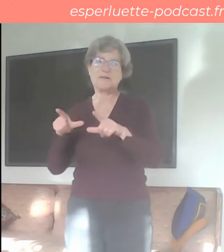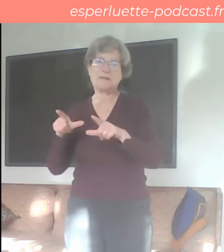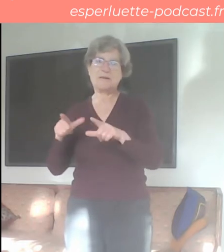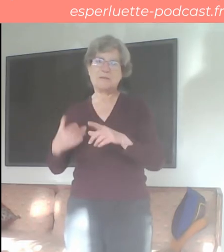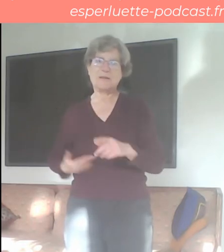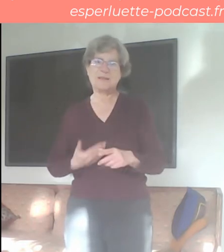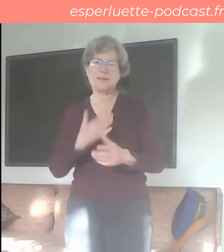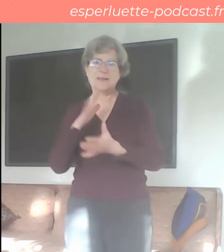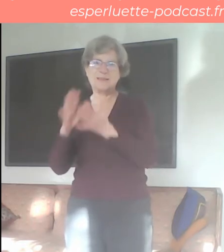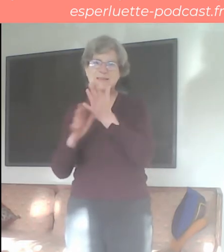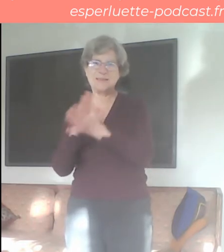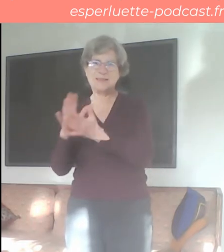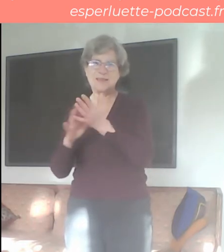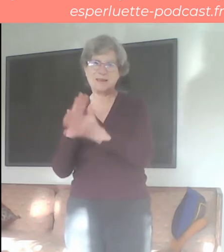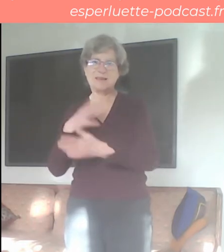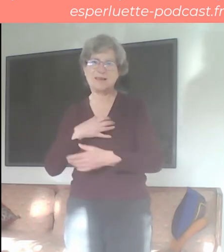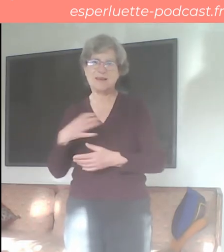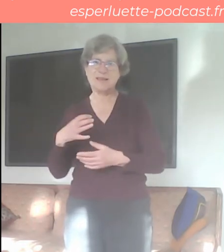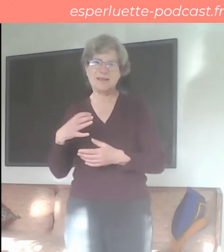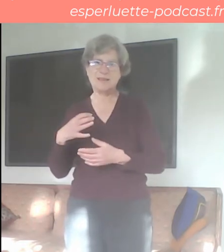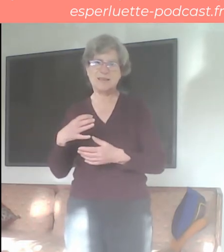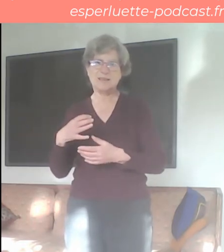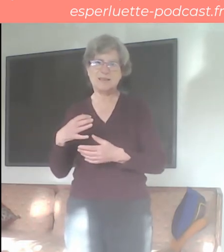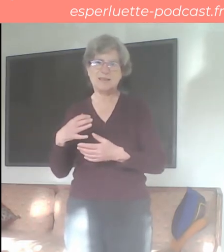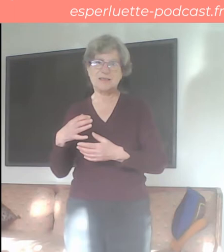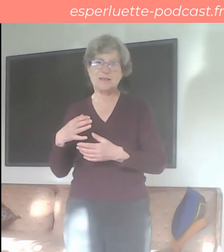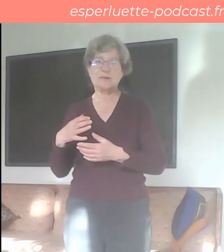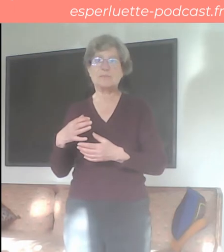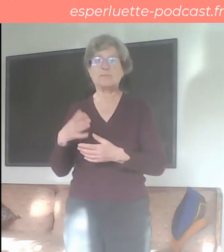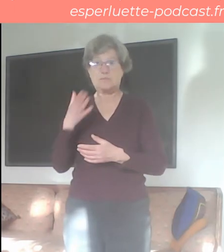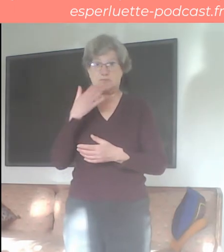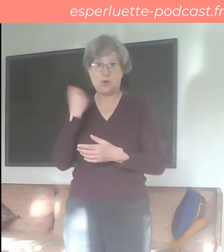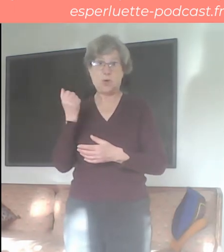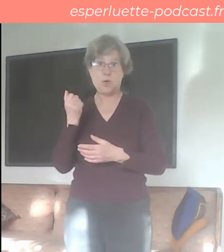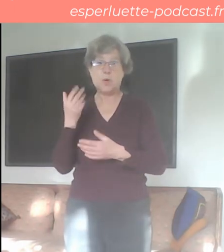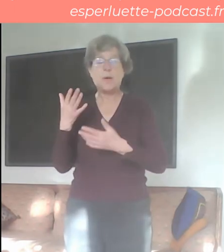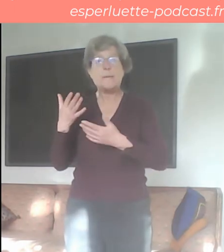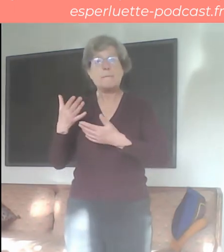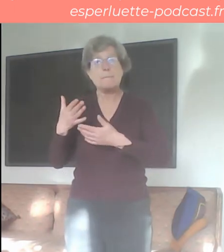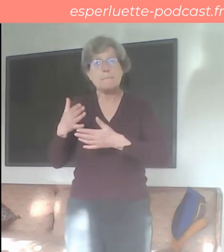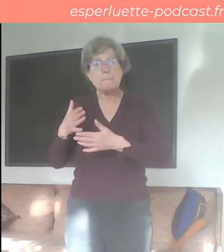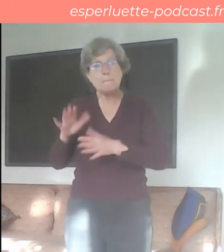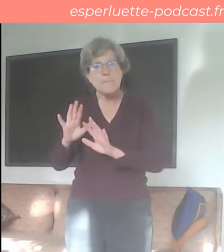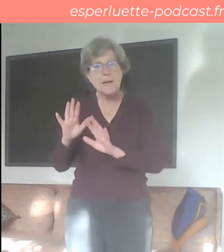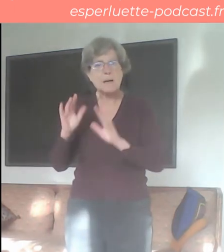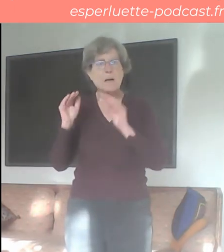tout, et en fait il avait complètement raison. Peu à peu, je me suis rendu compte que, peu à peu, c'est long, c'est